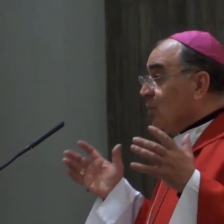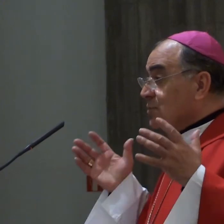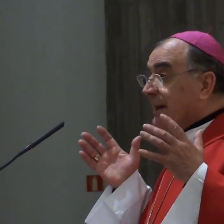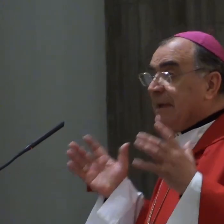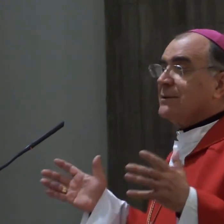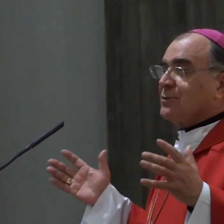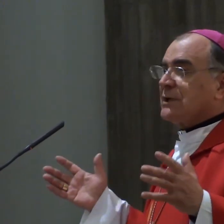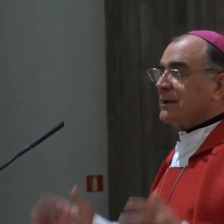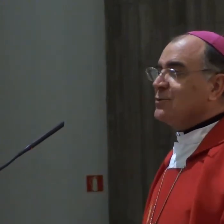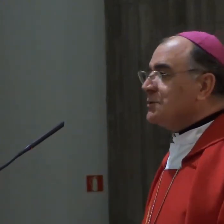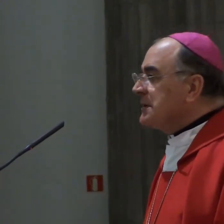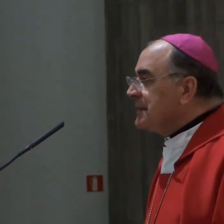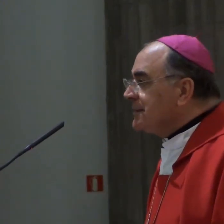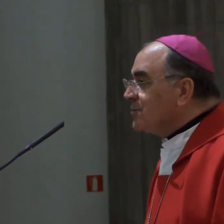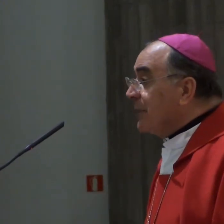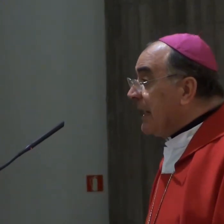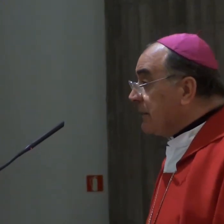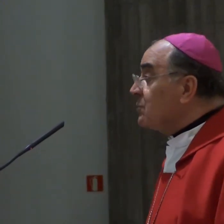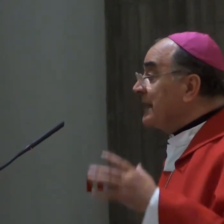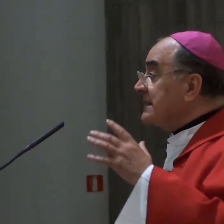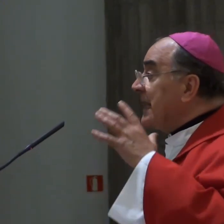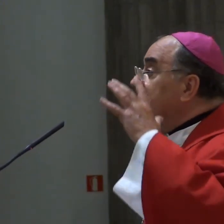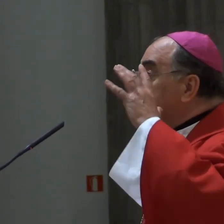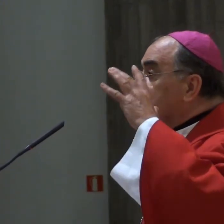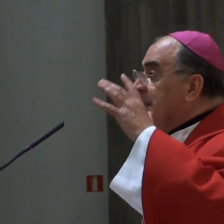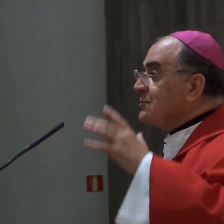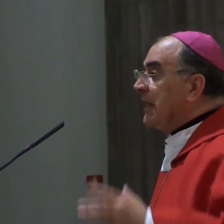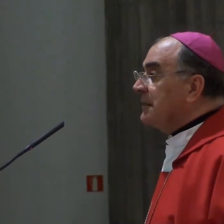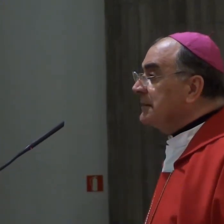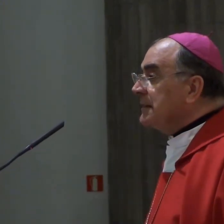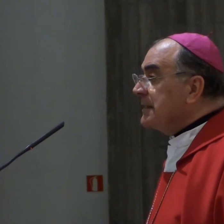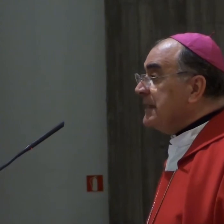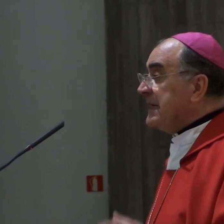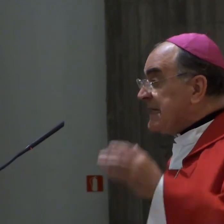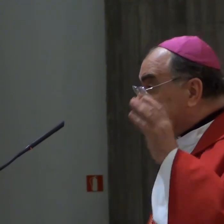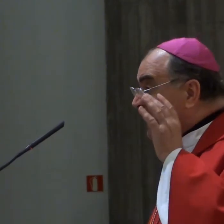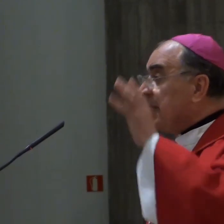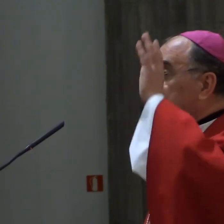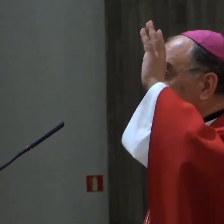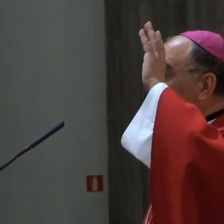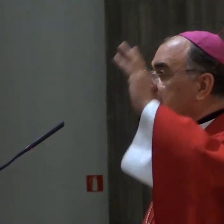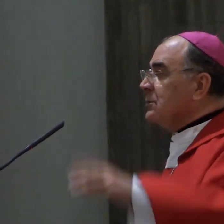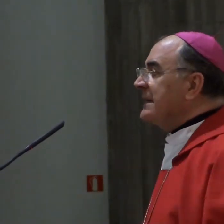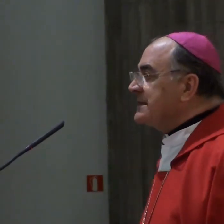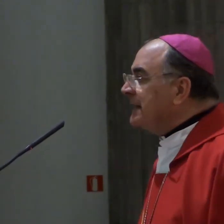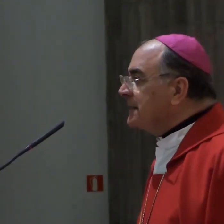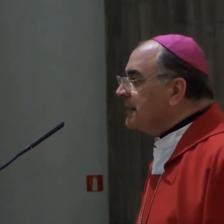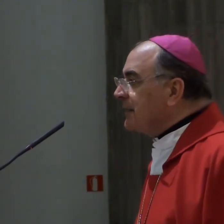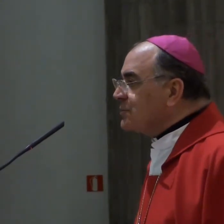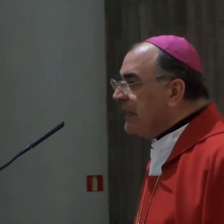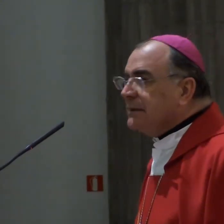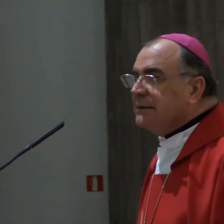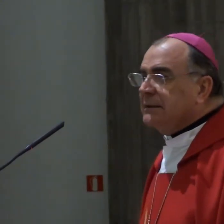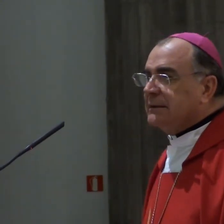son los lamentos de Jesús sobre la ciudad Santa ni siquiera la ciudad